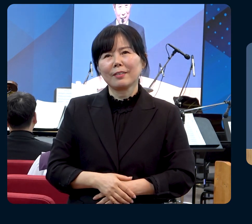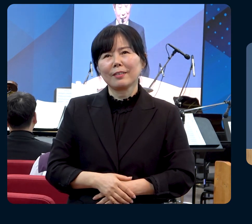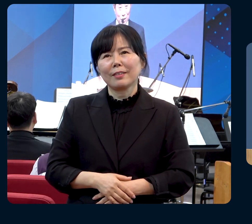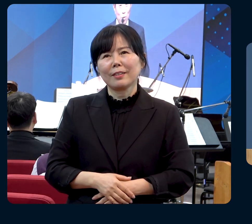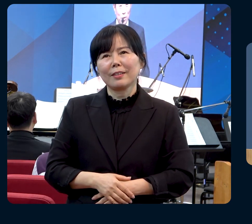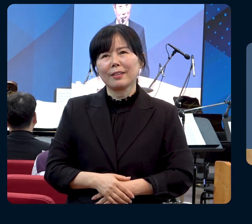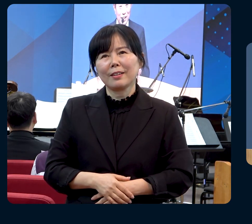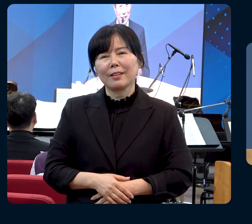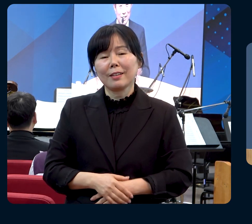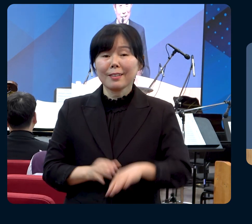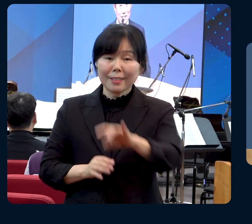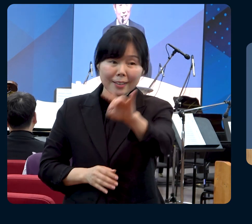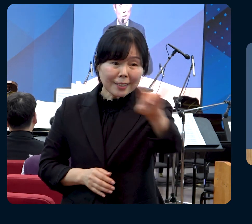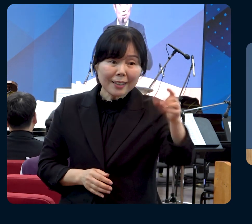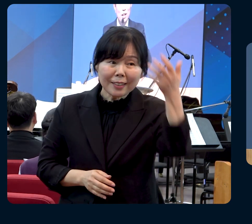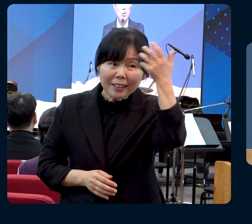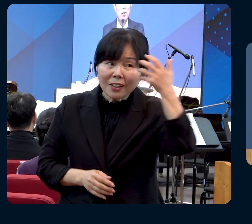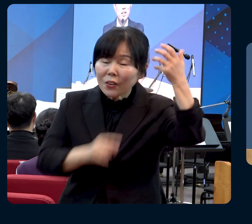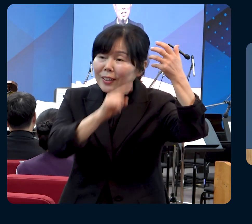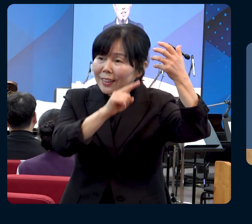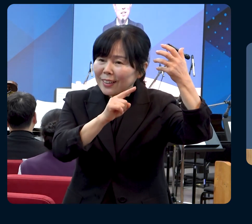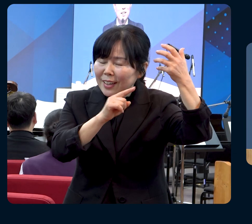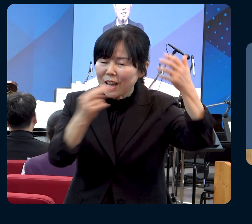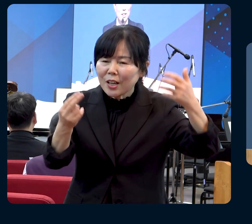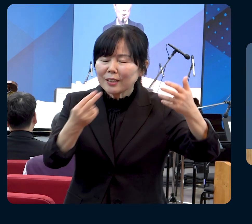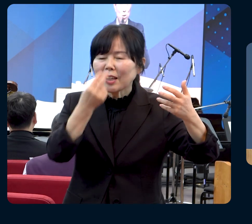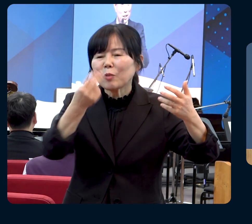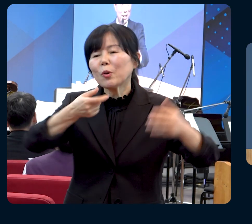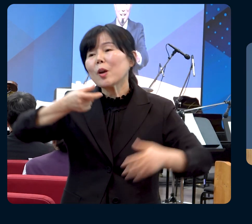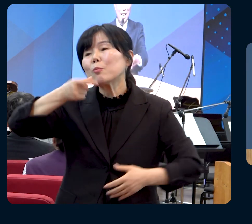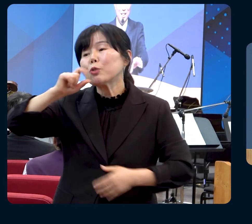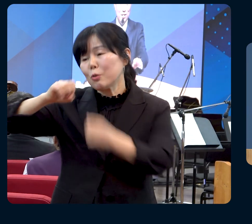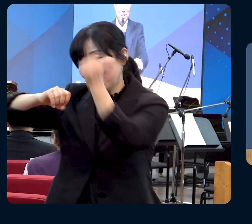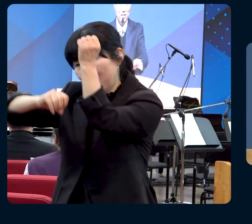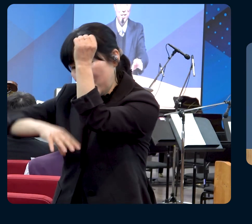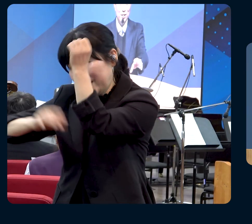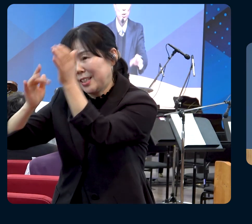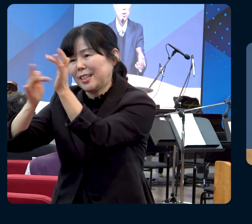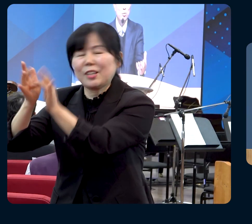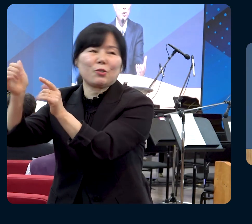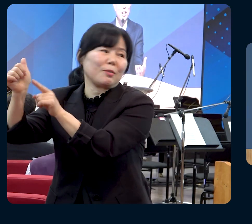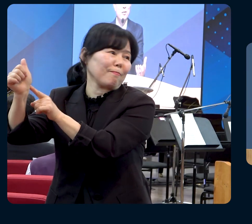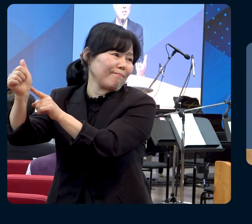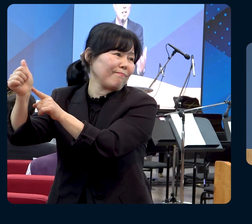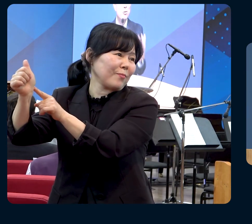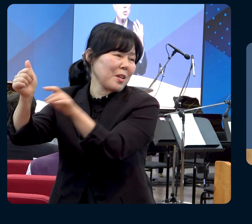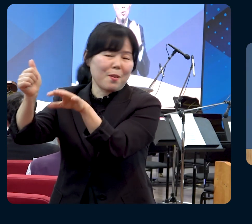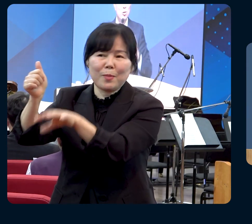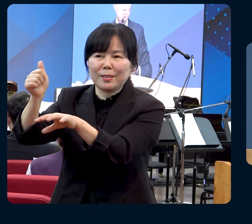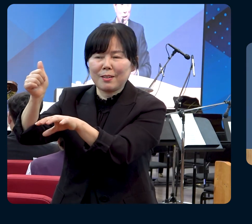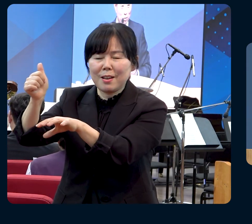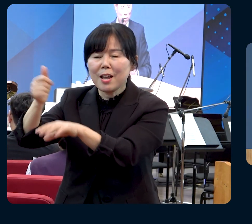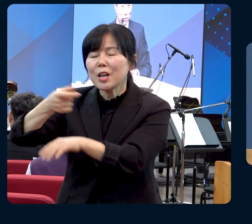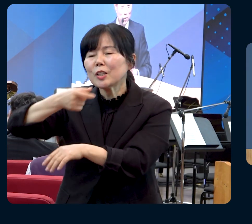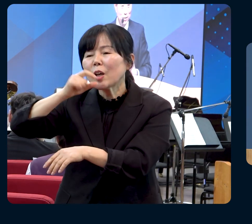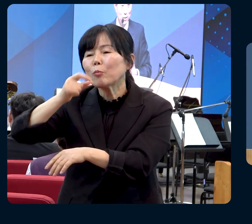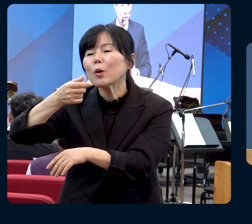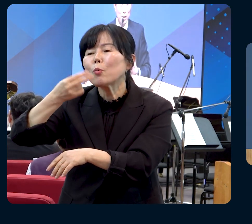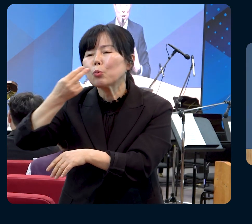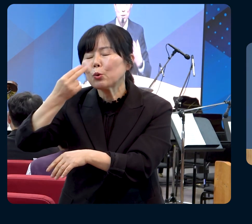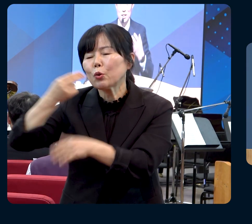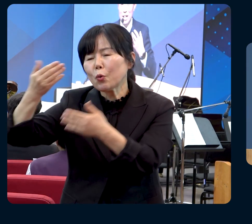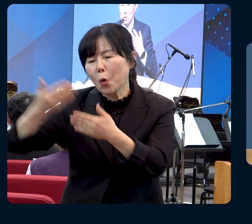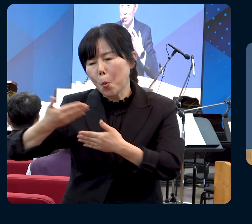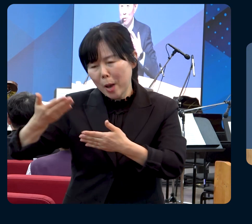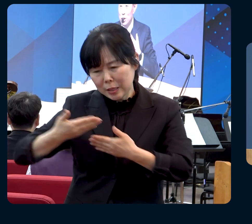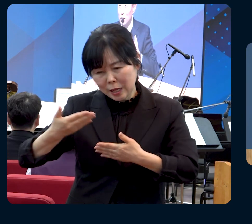우리의 영혼이 생수의 근원 되시는 주님께 닿아 있어서 그것으로부터 나오는 생수를 공급받고,